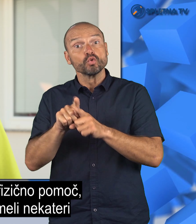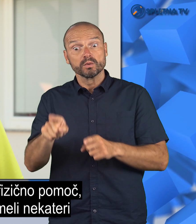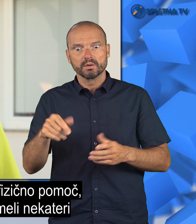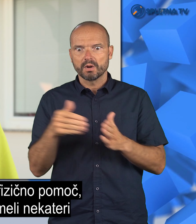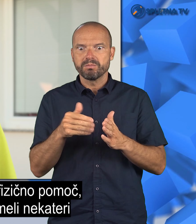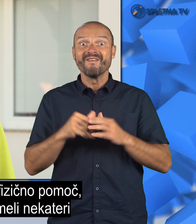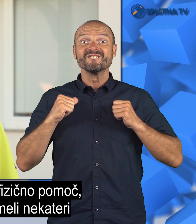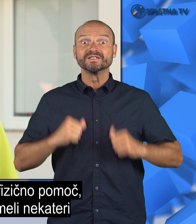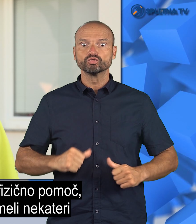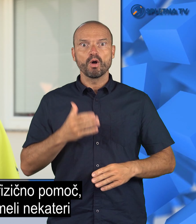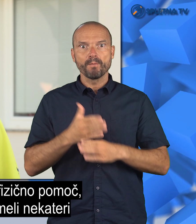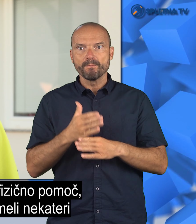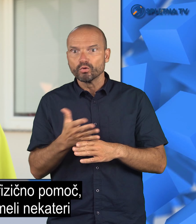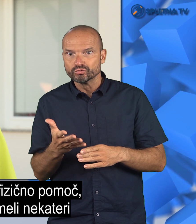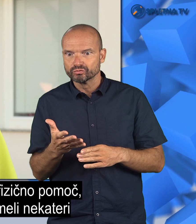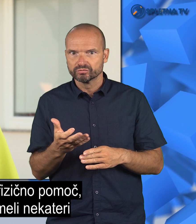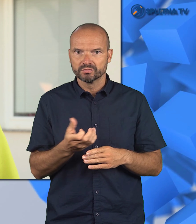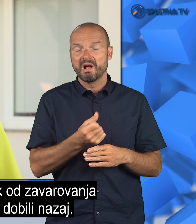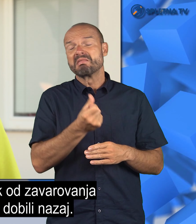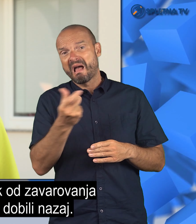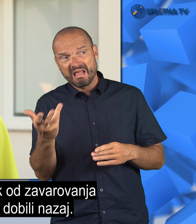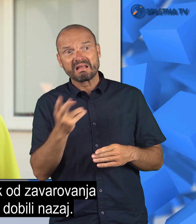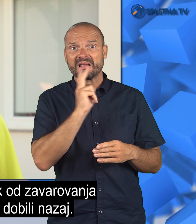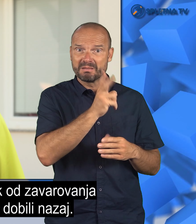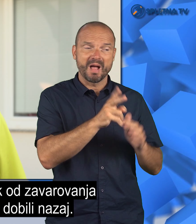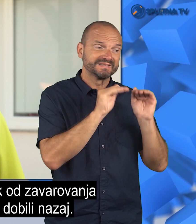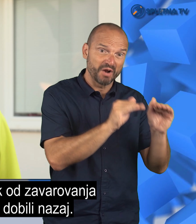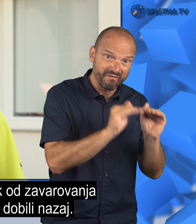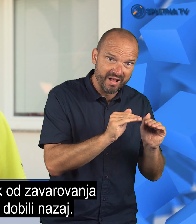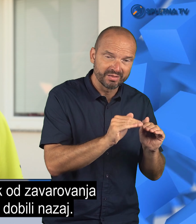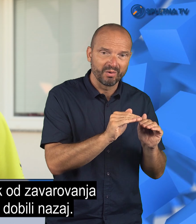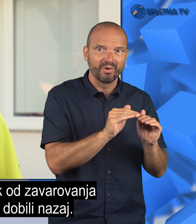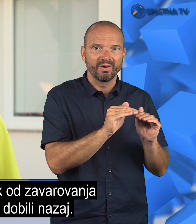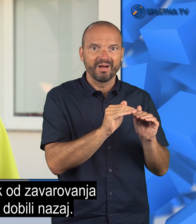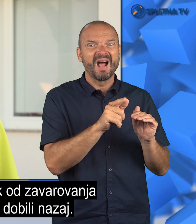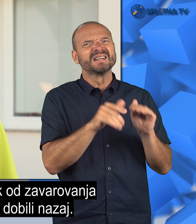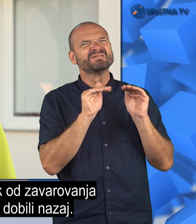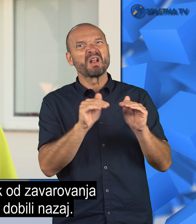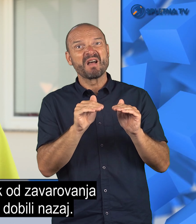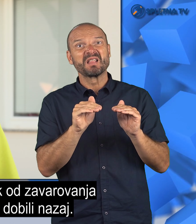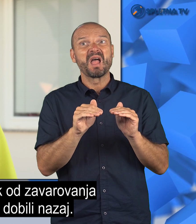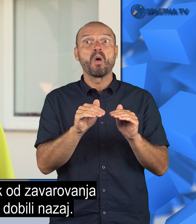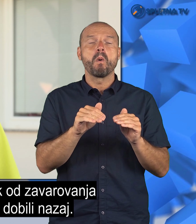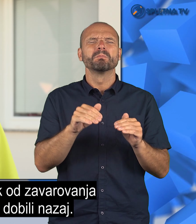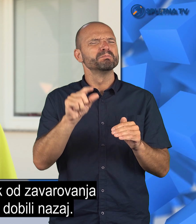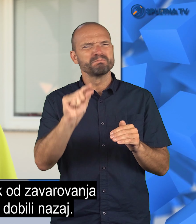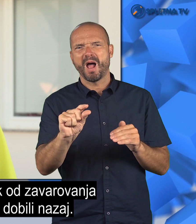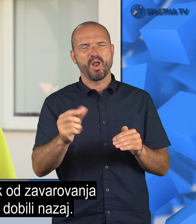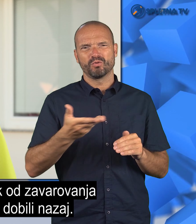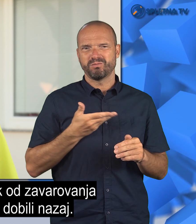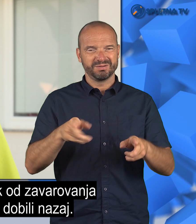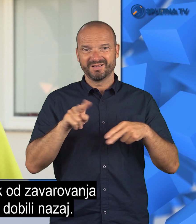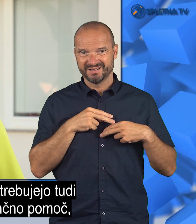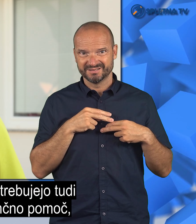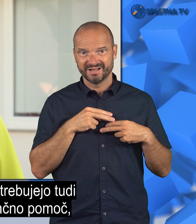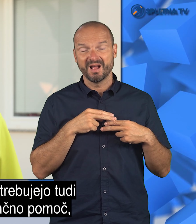pomoč. Že res, da so imeli nekateri zavarovano, ampak zavarovanja bo zelo malo dobili nazaj.